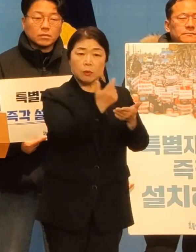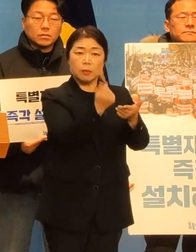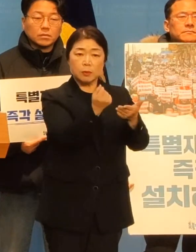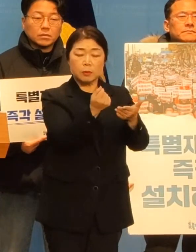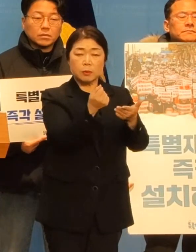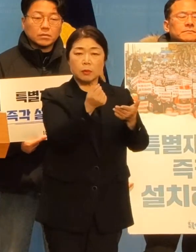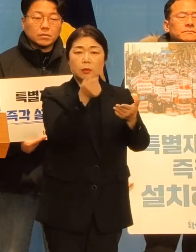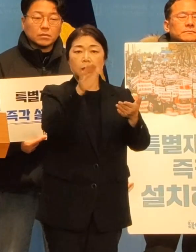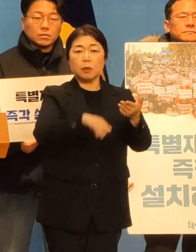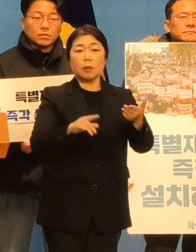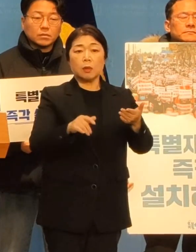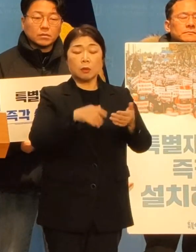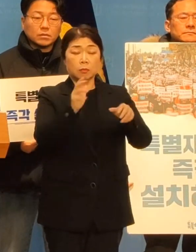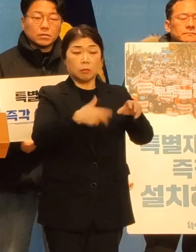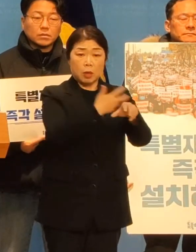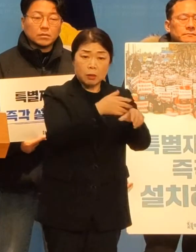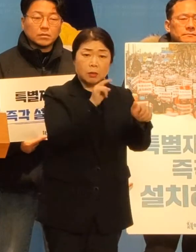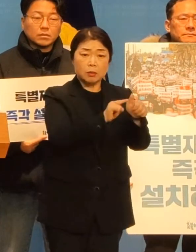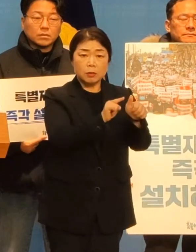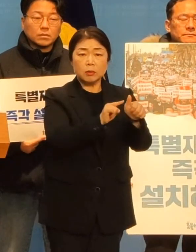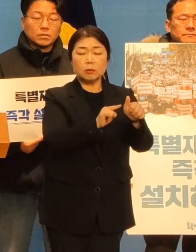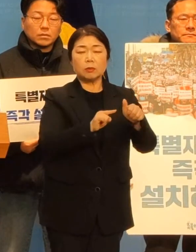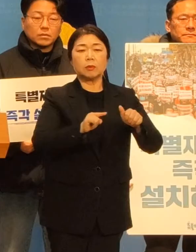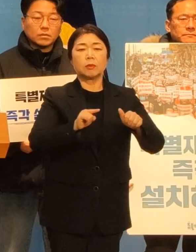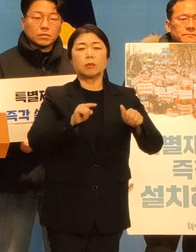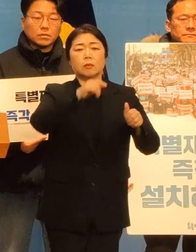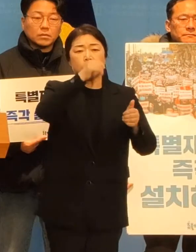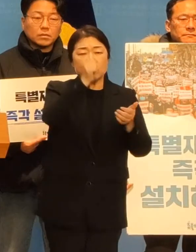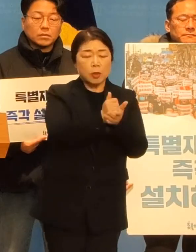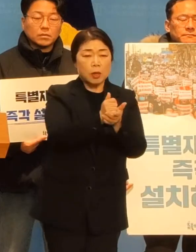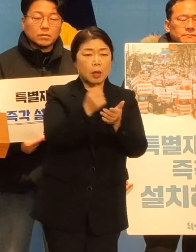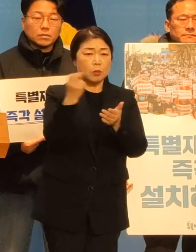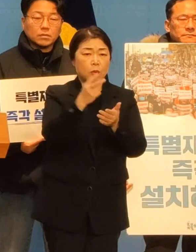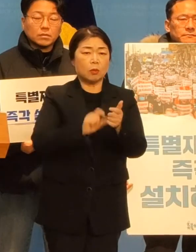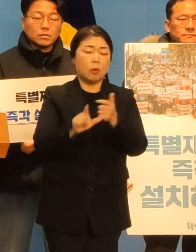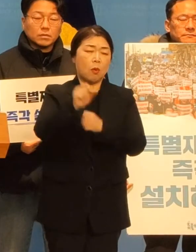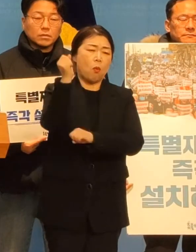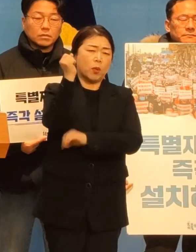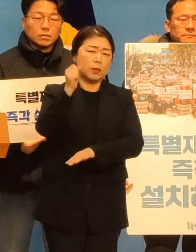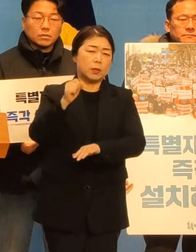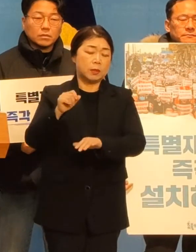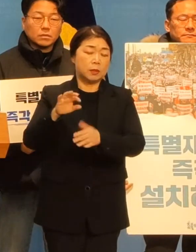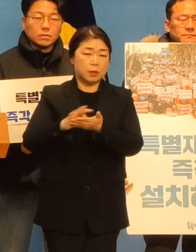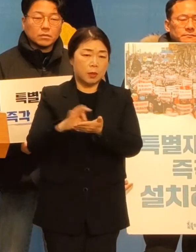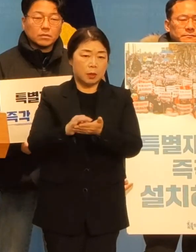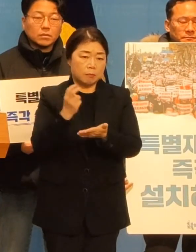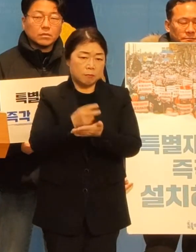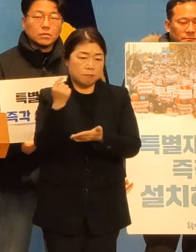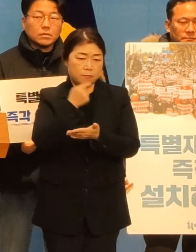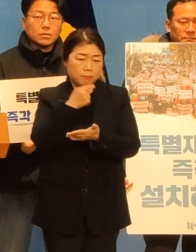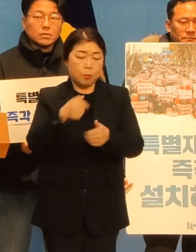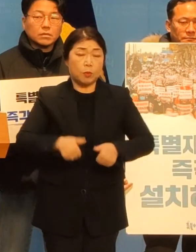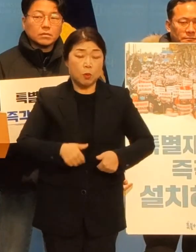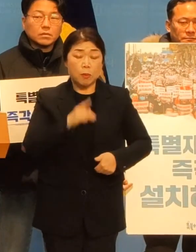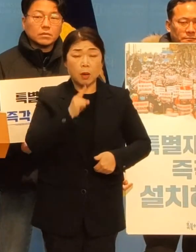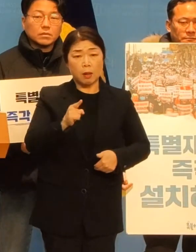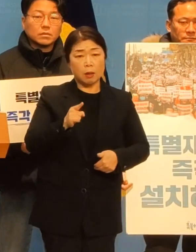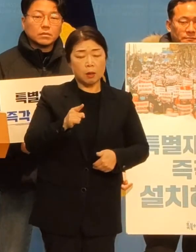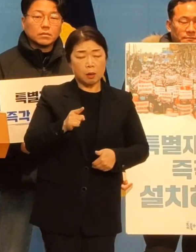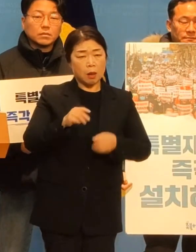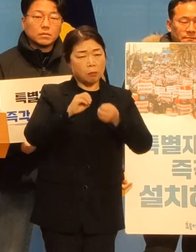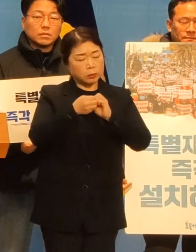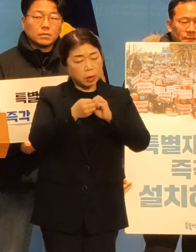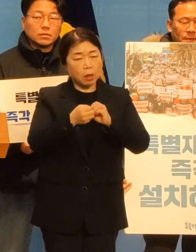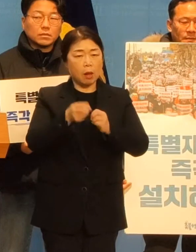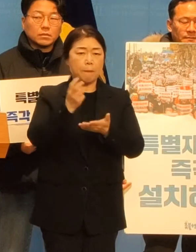이 내란 범죄라는 이 국헌문란 범죄에다가 이 원칙을 갖다 붙이면서 말하고 있는 이런